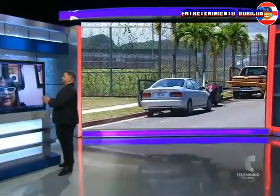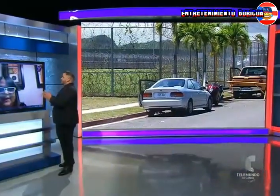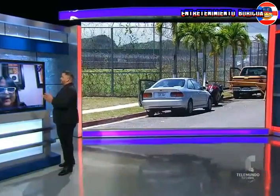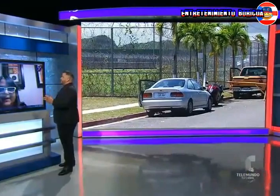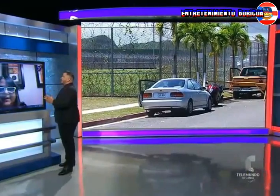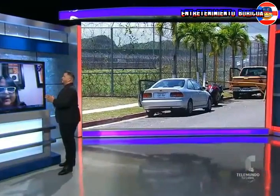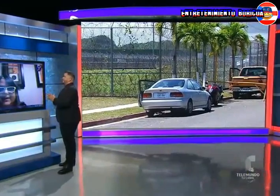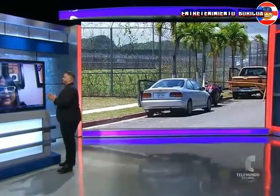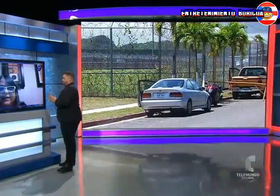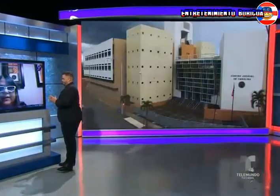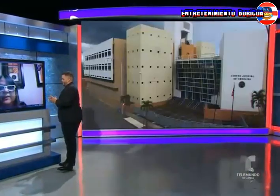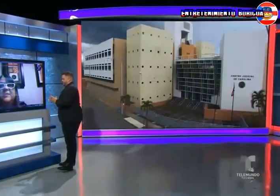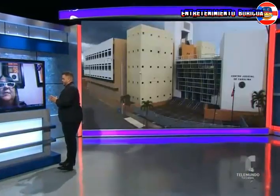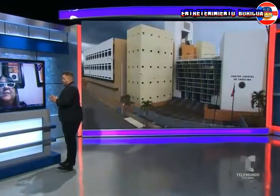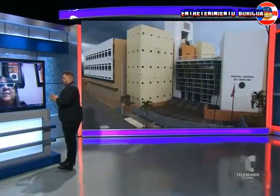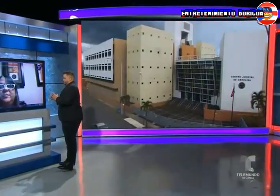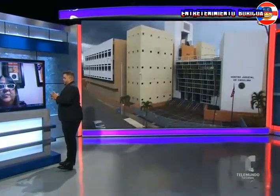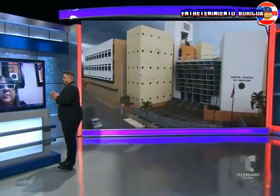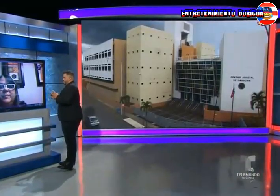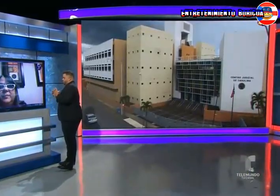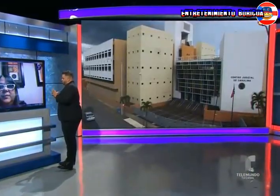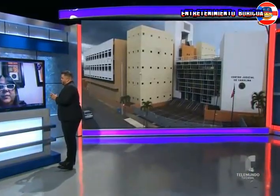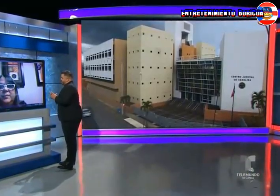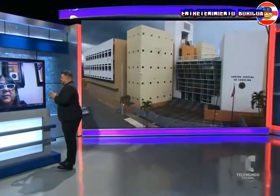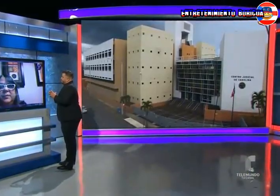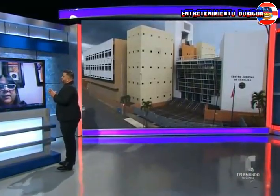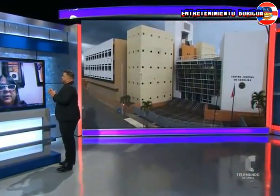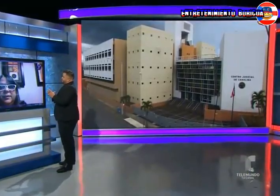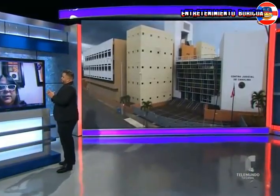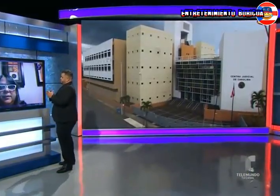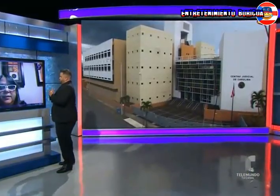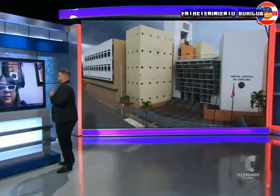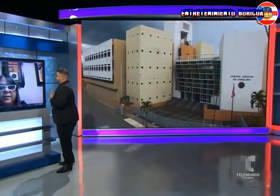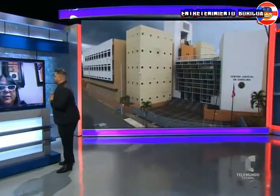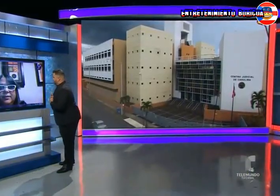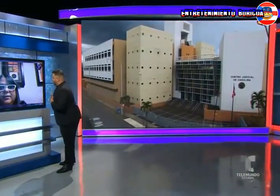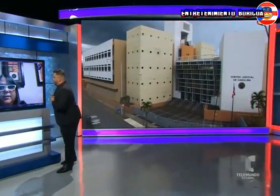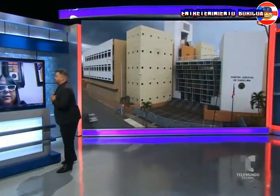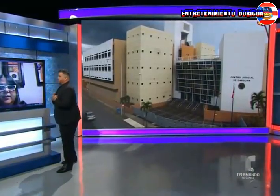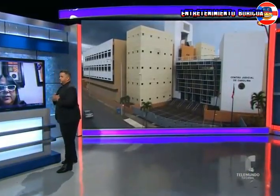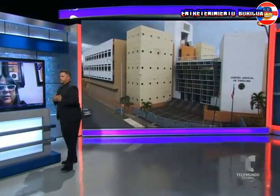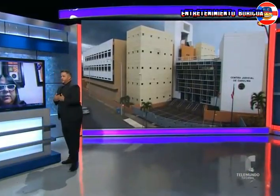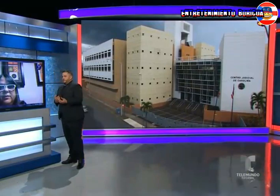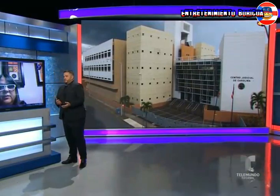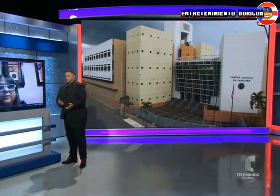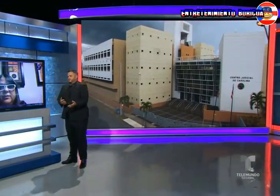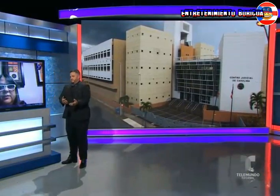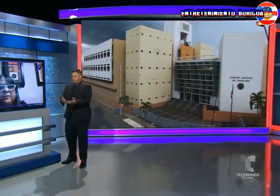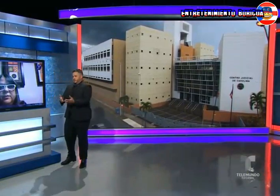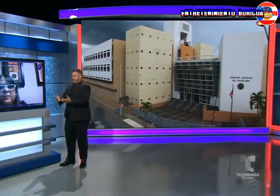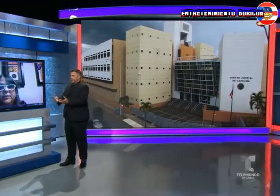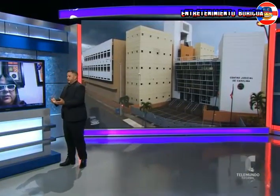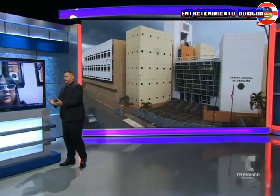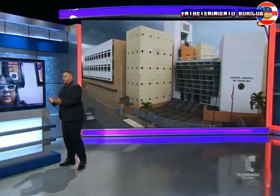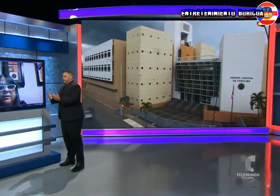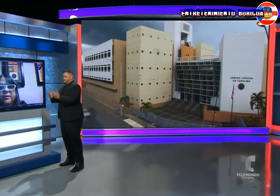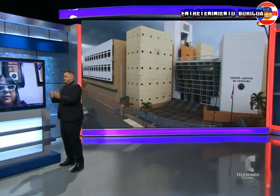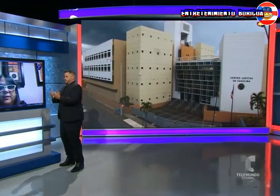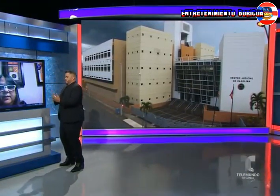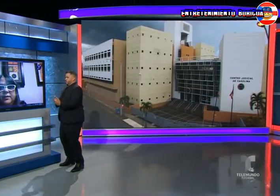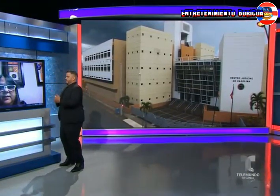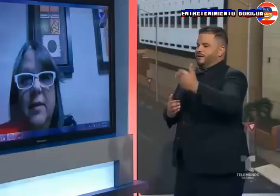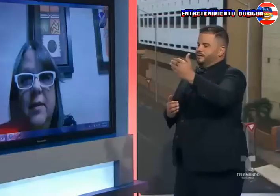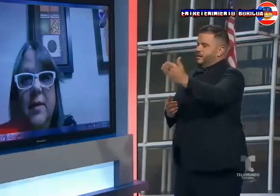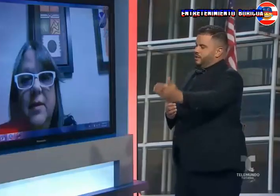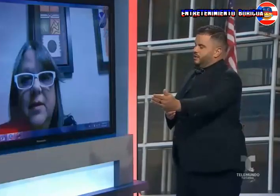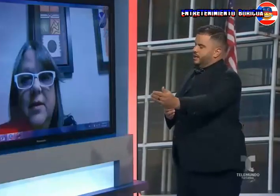Para saber o comprender, se supone que hay un derecho, si yo estoy acusado de algo, yo tengo derecho a que